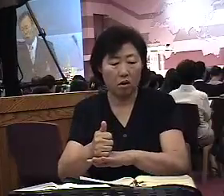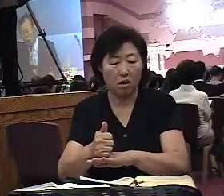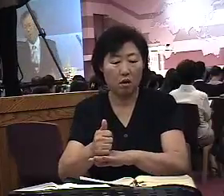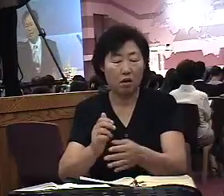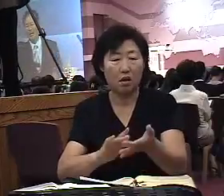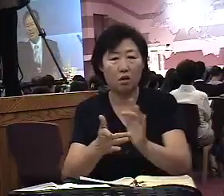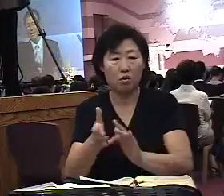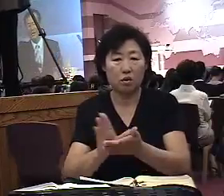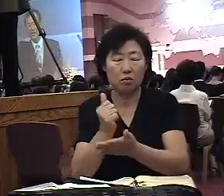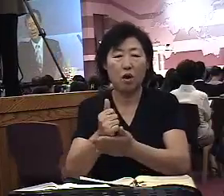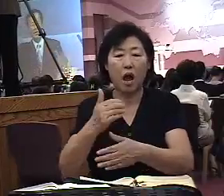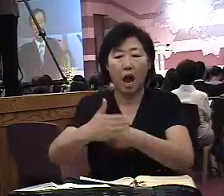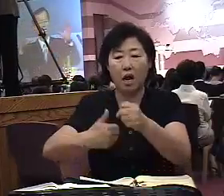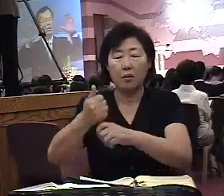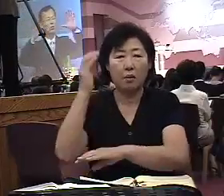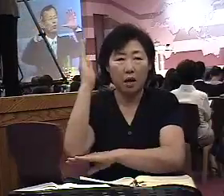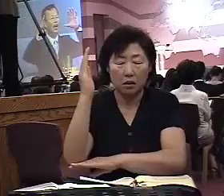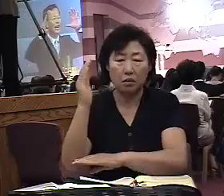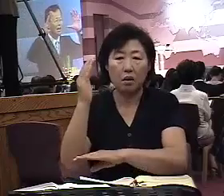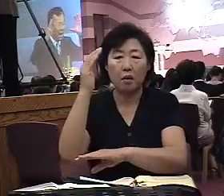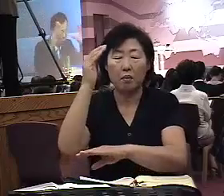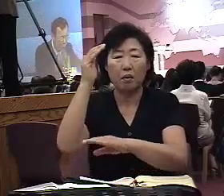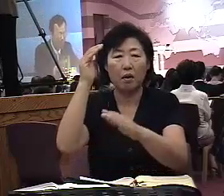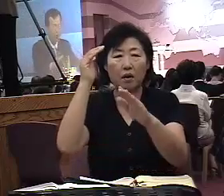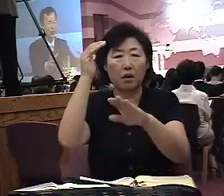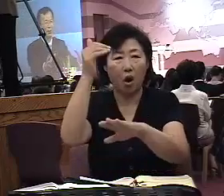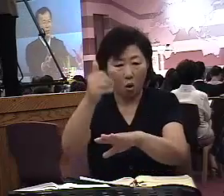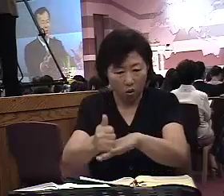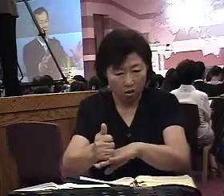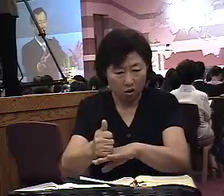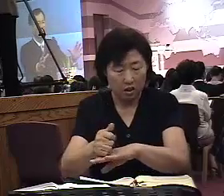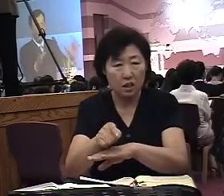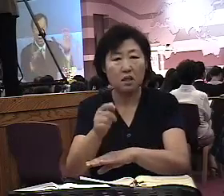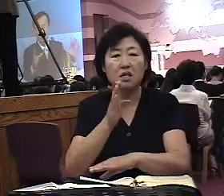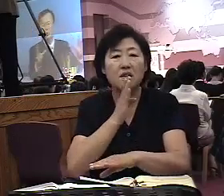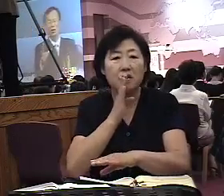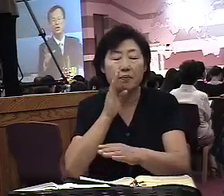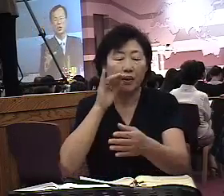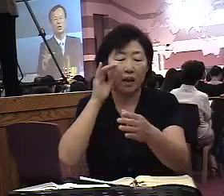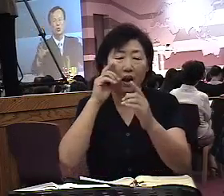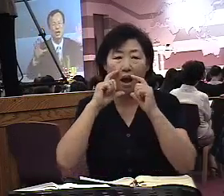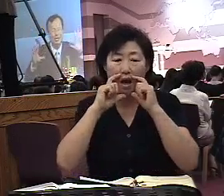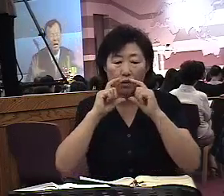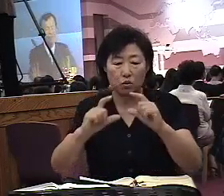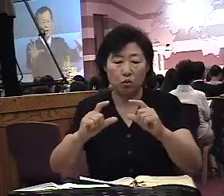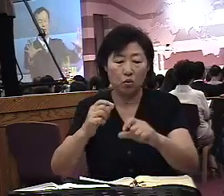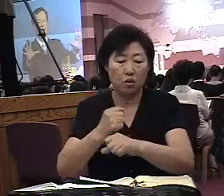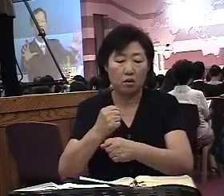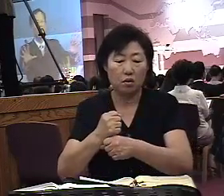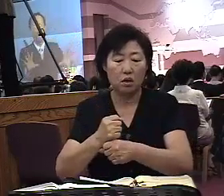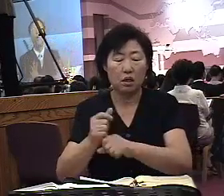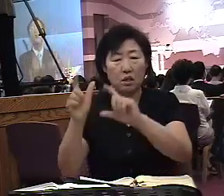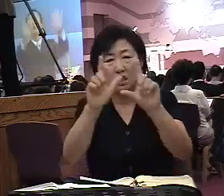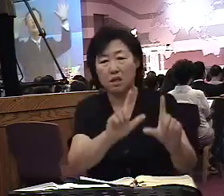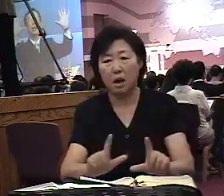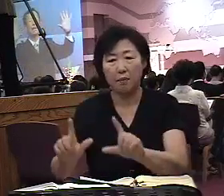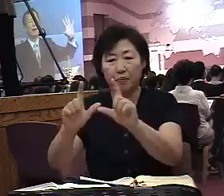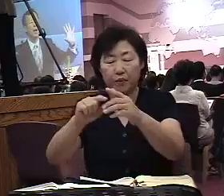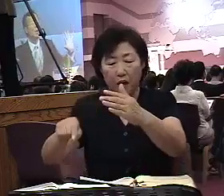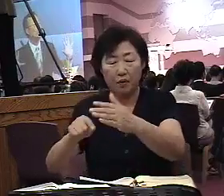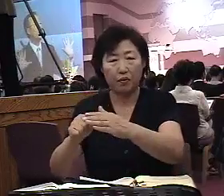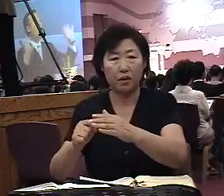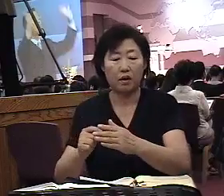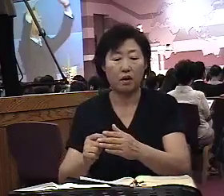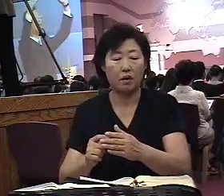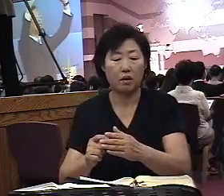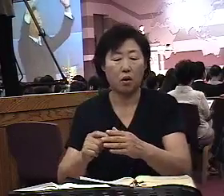말씀의 결론입니다. 이 사실을 우리에게 강조하면서 예수 그리스도를 우리의 삶 가운데 온 누리